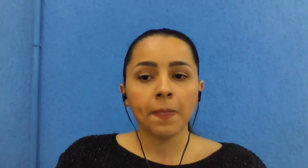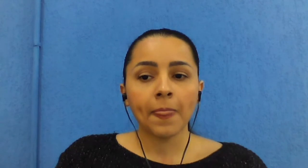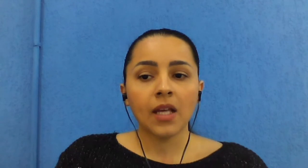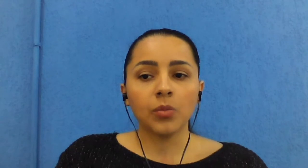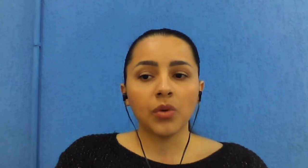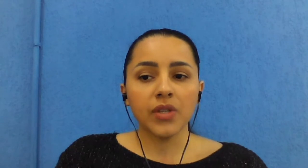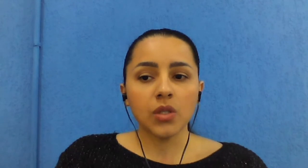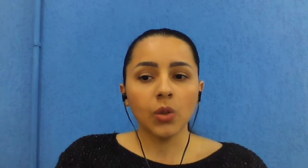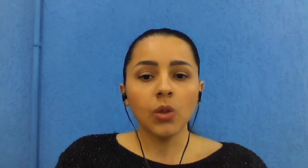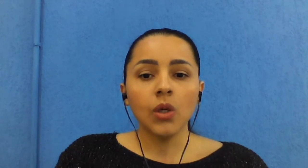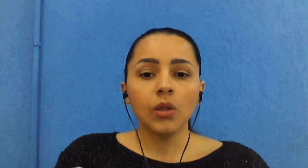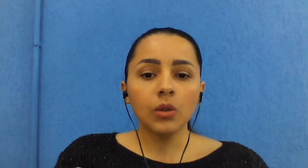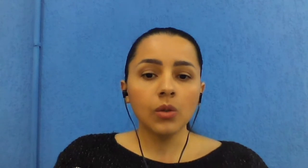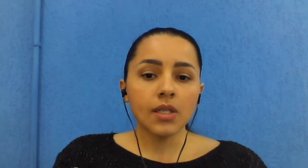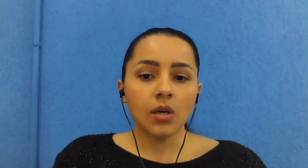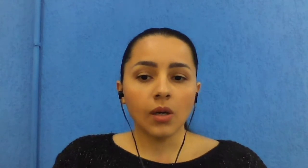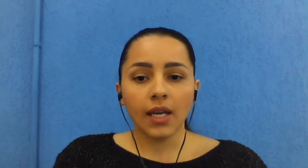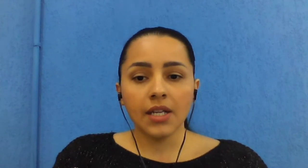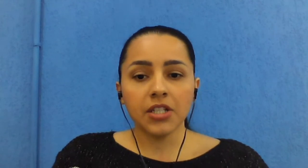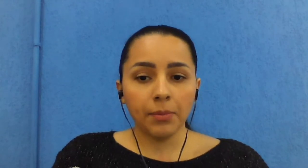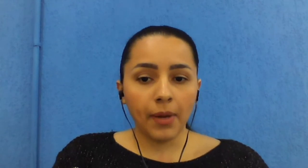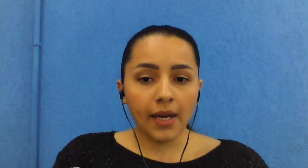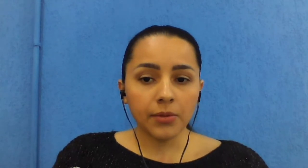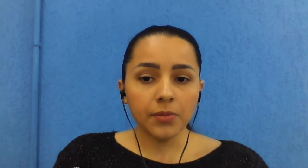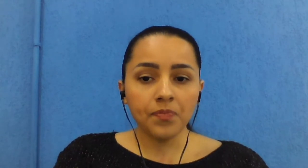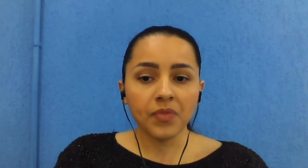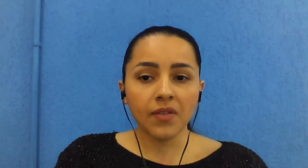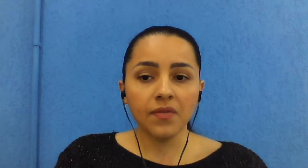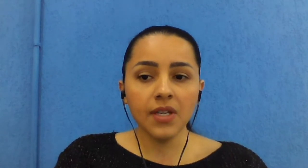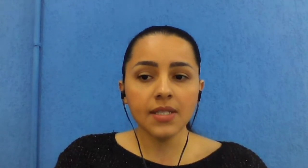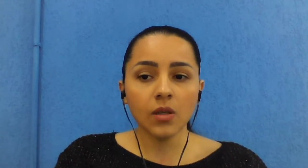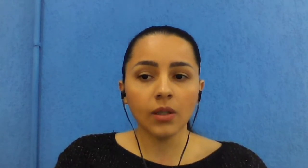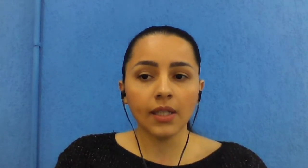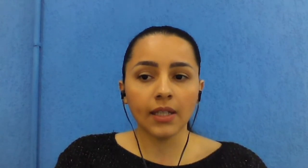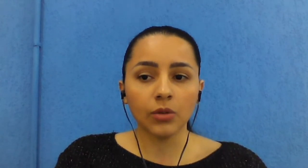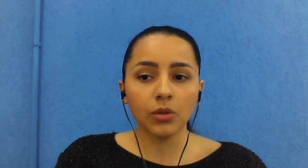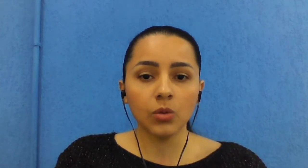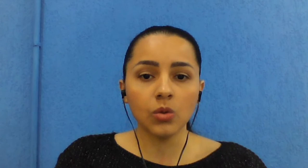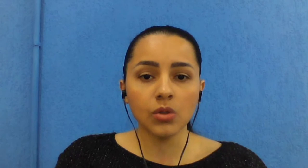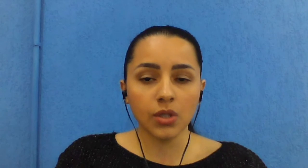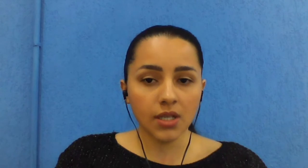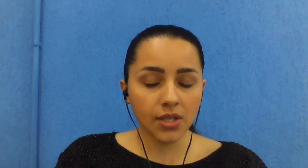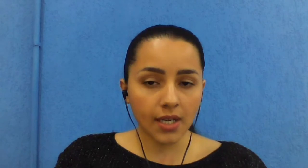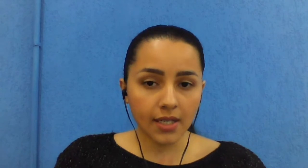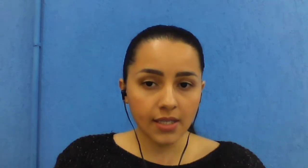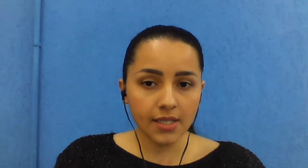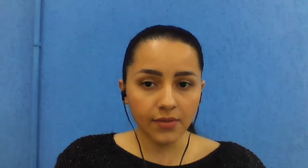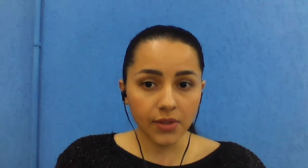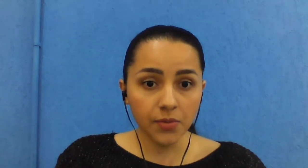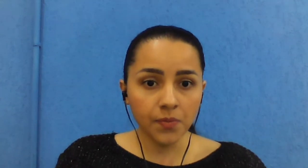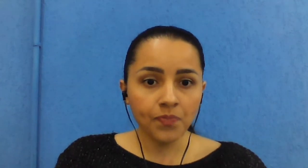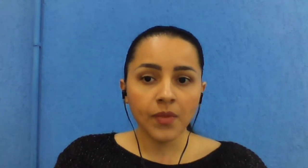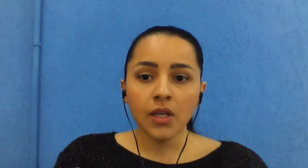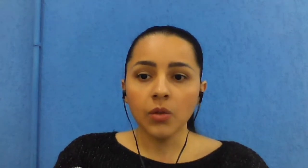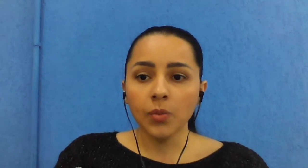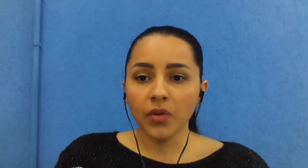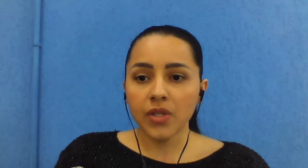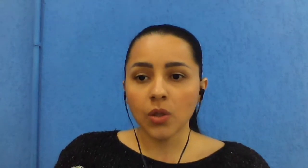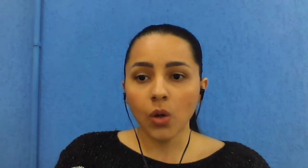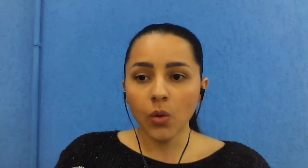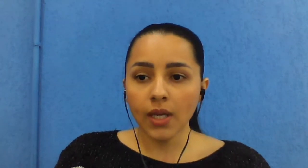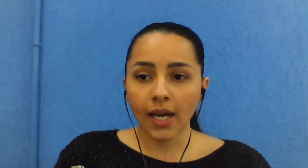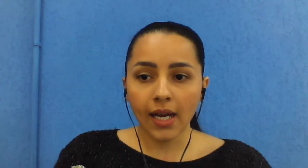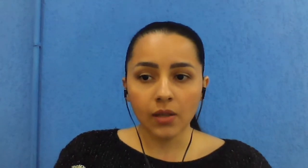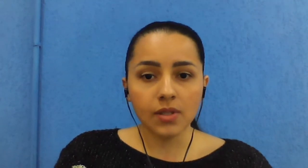Agronômica, do professor Lucas Roquete Amparo, vice-coordenador do curso de Engenharia Civil,